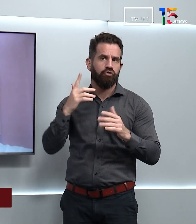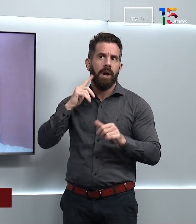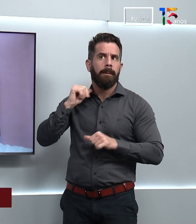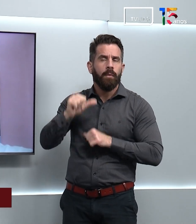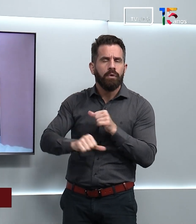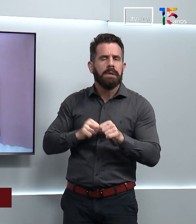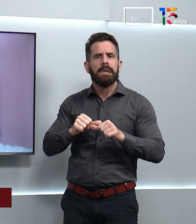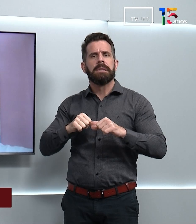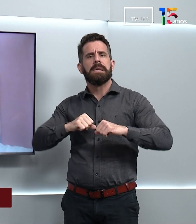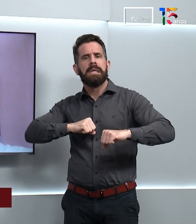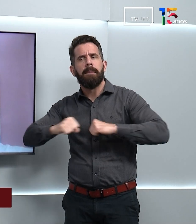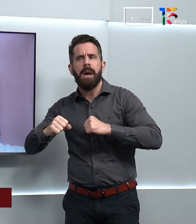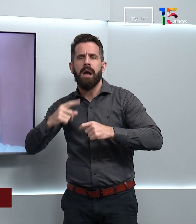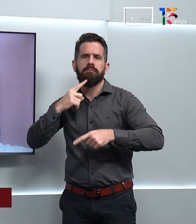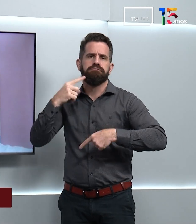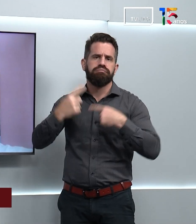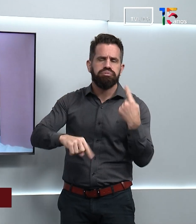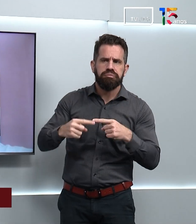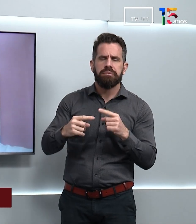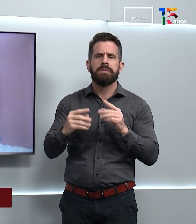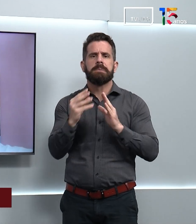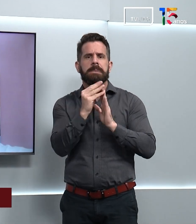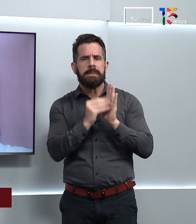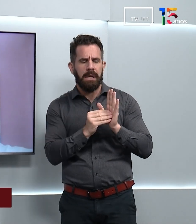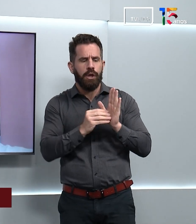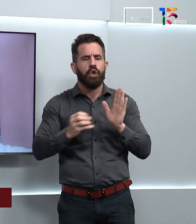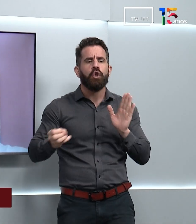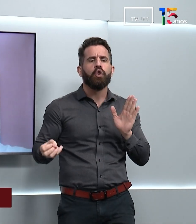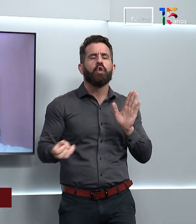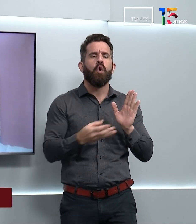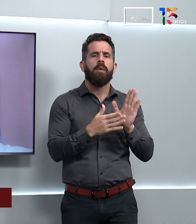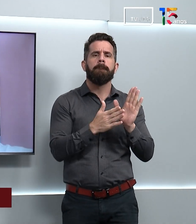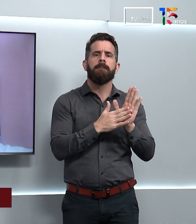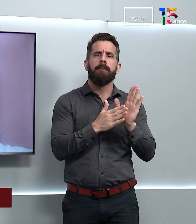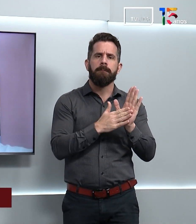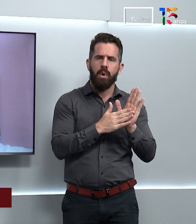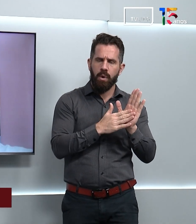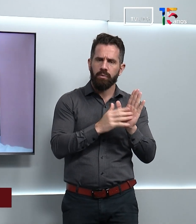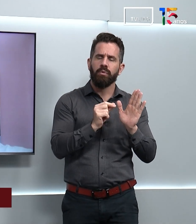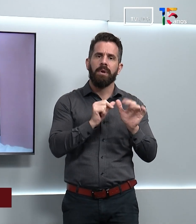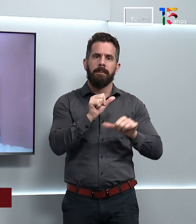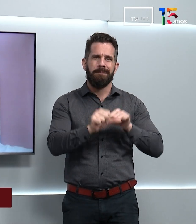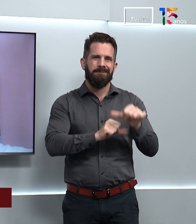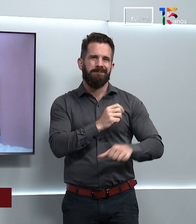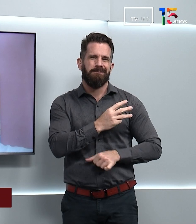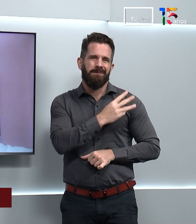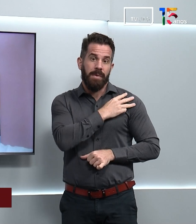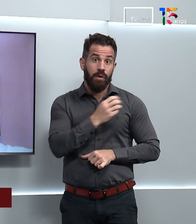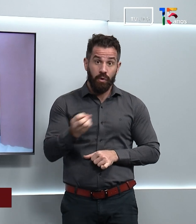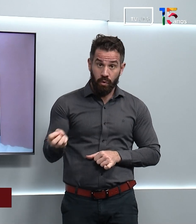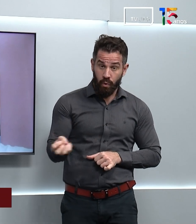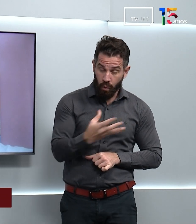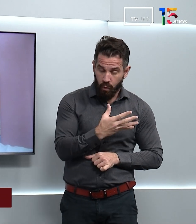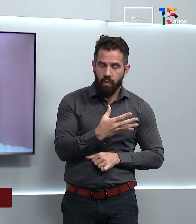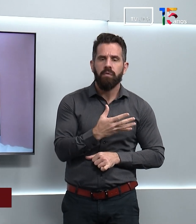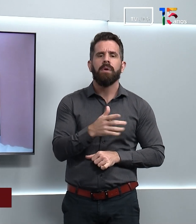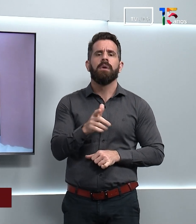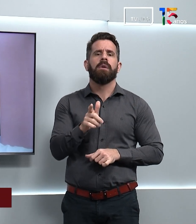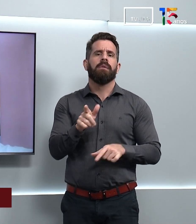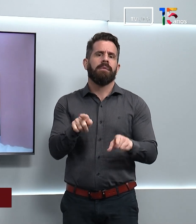essa proposta de um novo ensino médio que veio um tanto sem planejamento, sem discussão com